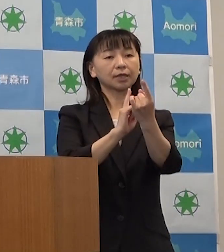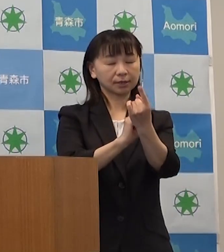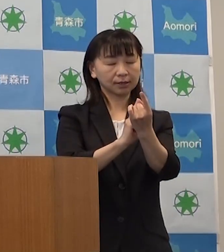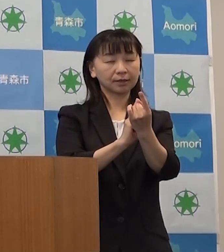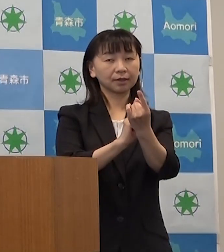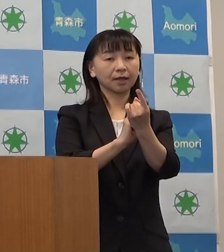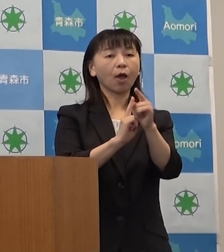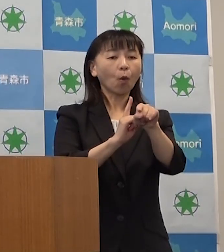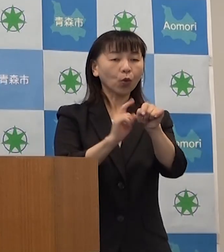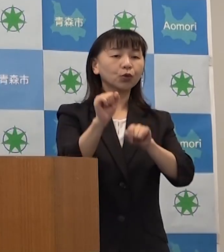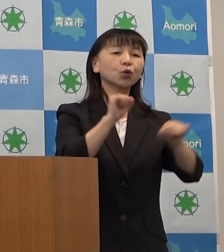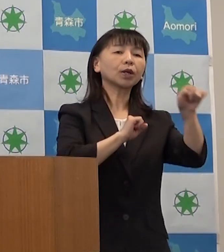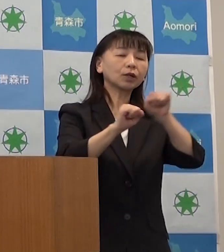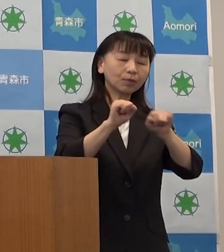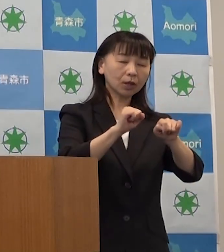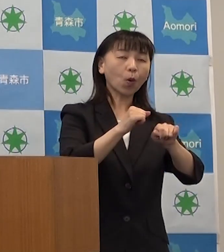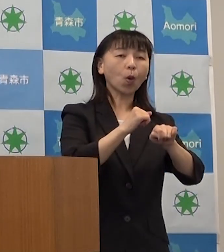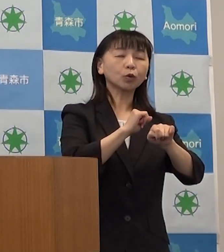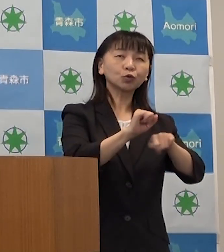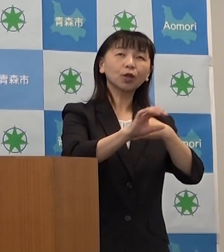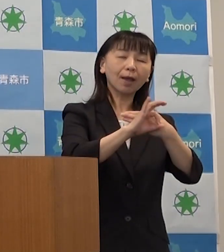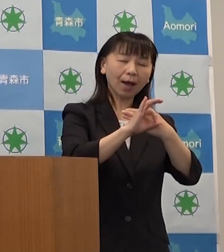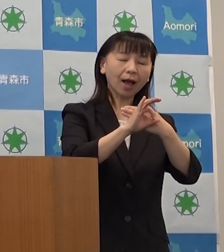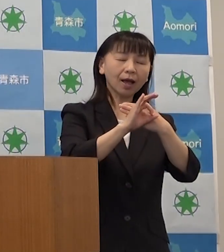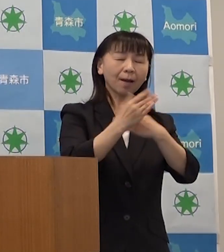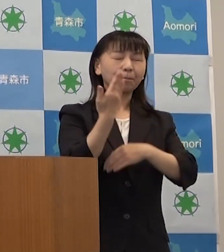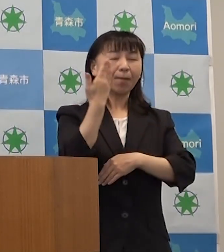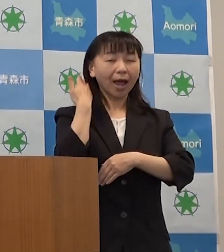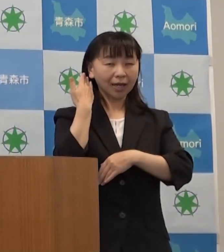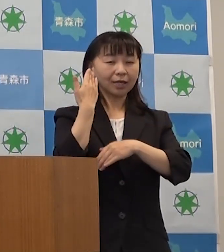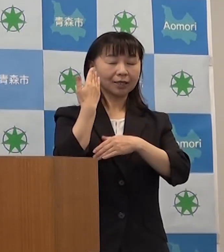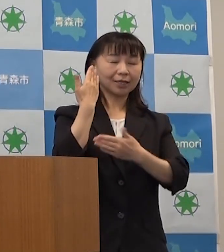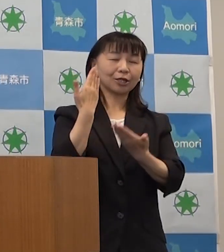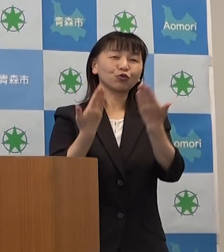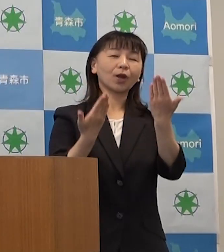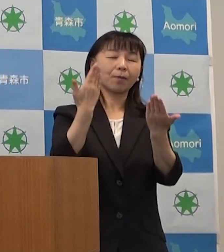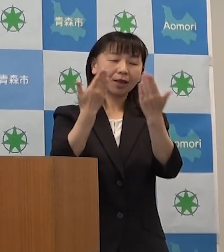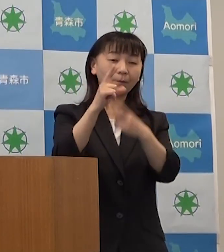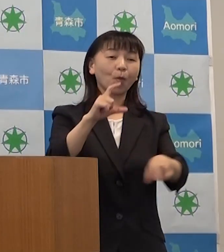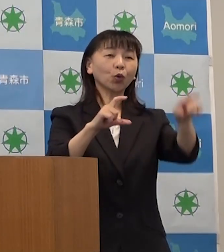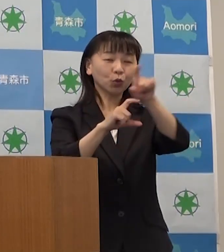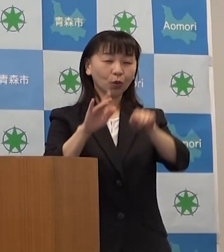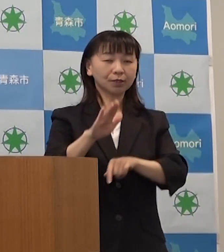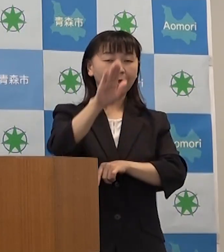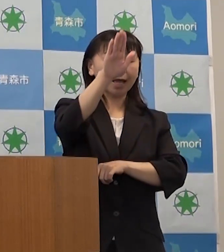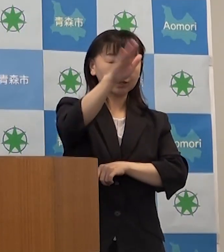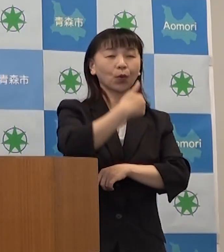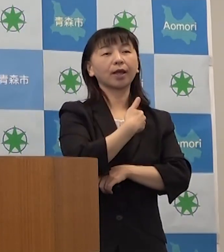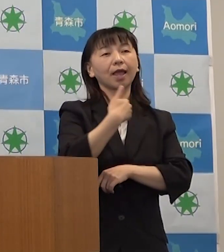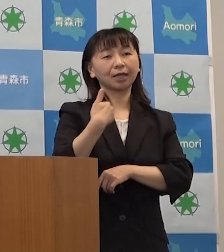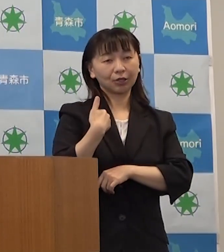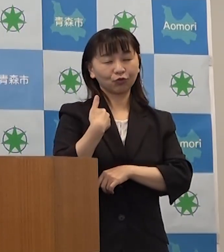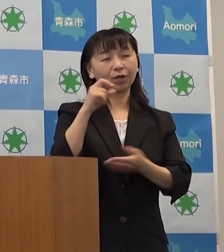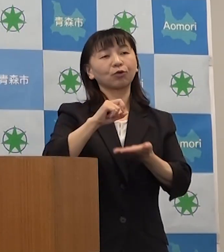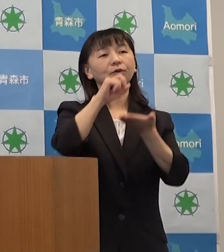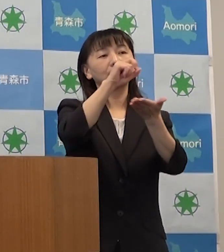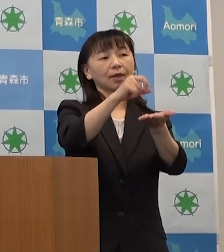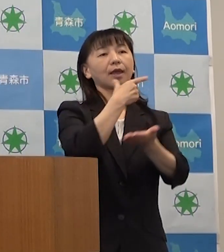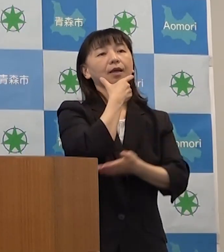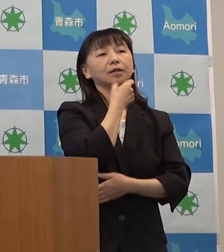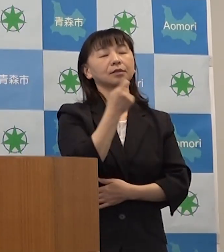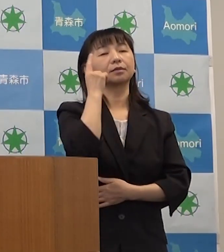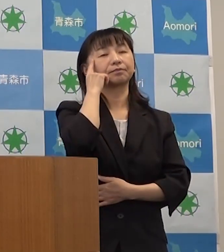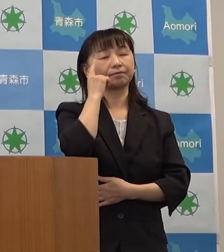ういう取り組みをしていけば以前よりももっとこう成長できるんだよという、そういう提案をしていきたいというふうに思っています